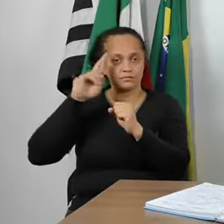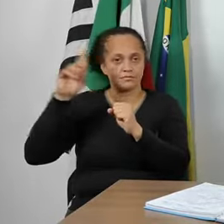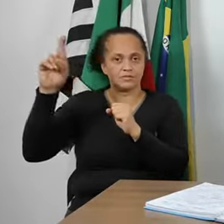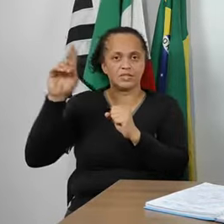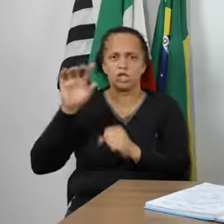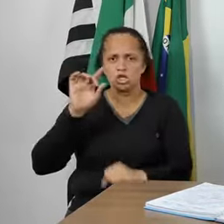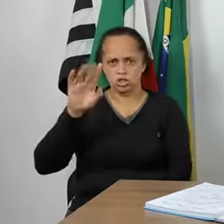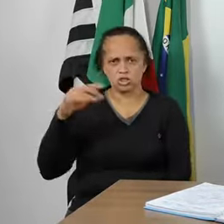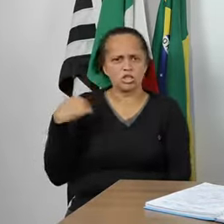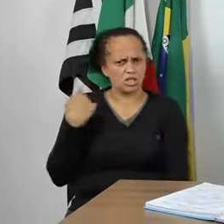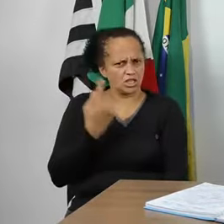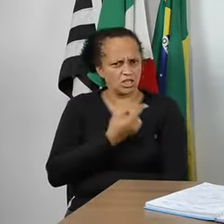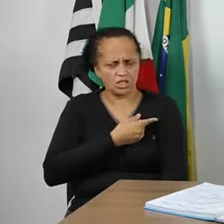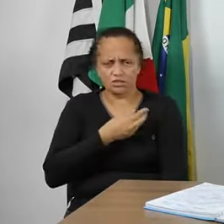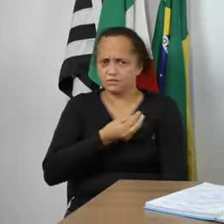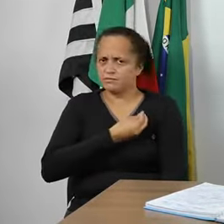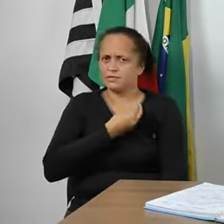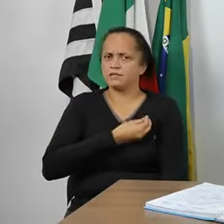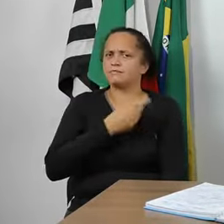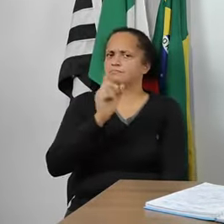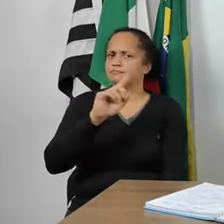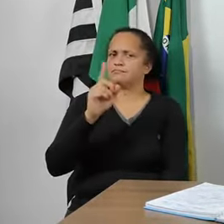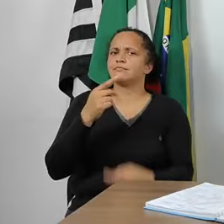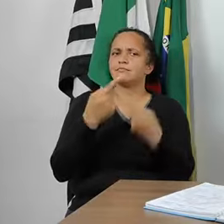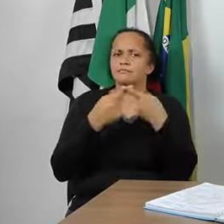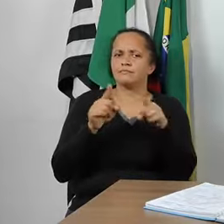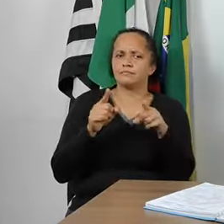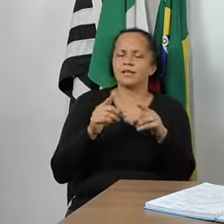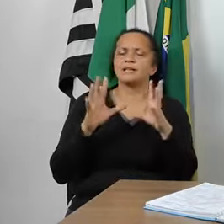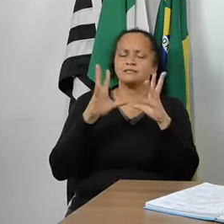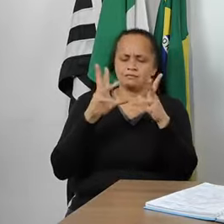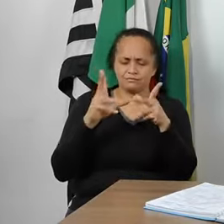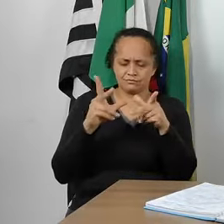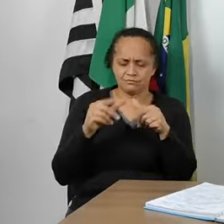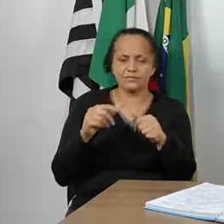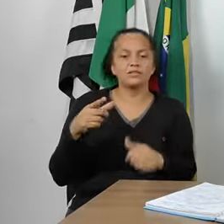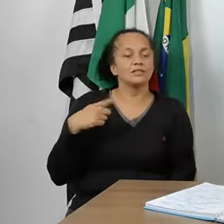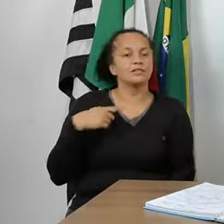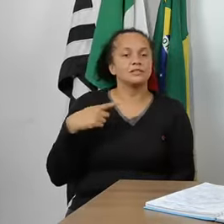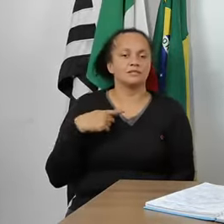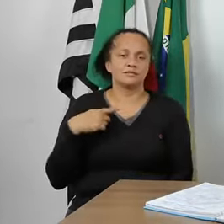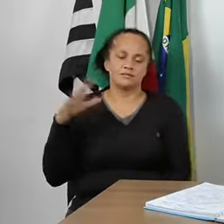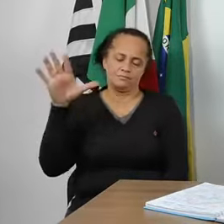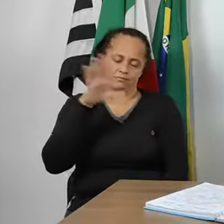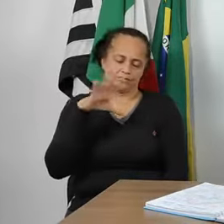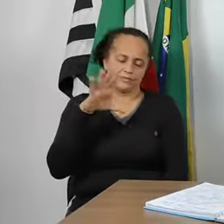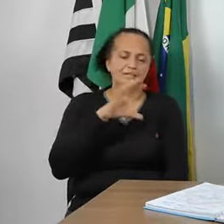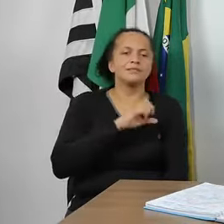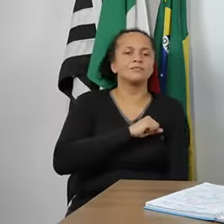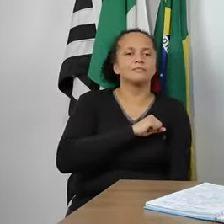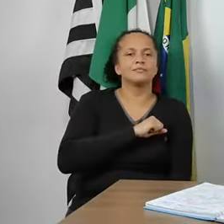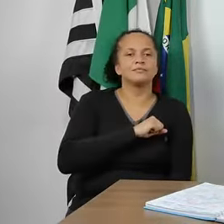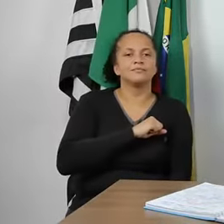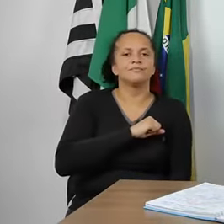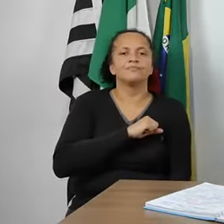vida, mas na vida daqueles que estão à sua volta e que você ama. Não somente na sua vida e na vida das pessoas que estão à volta,